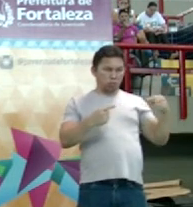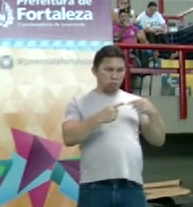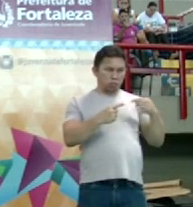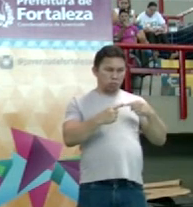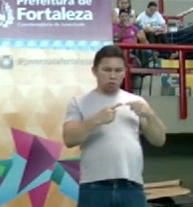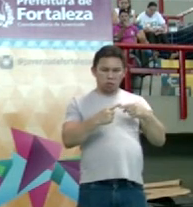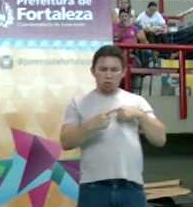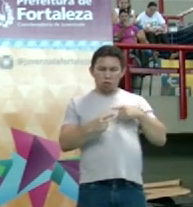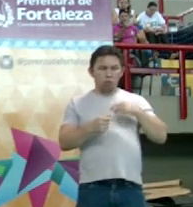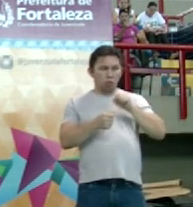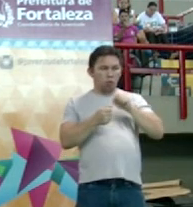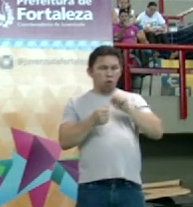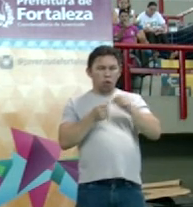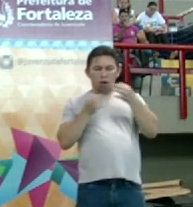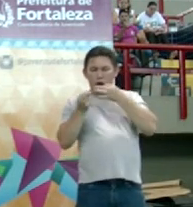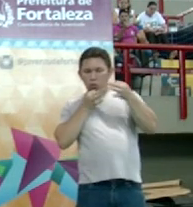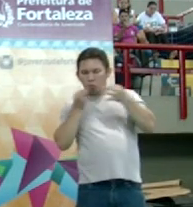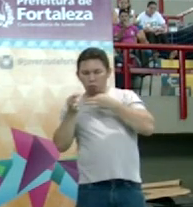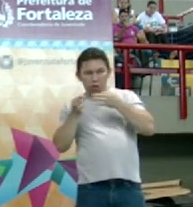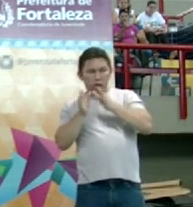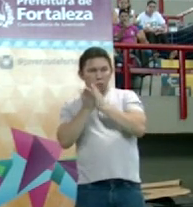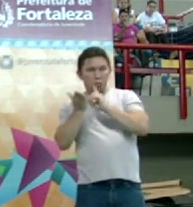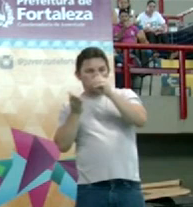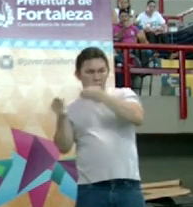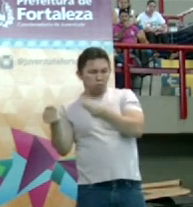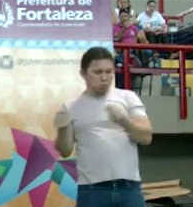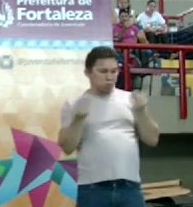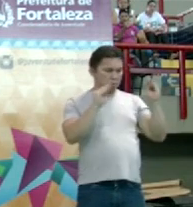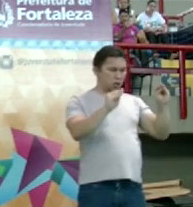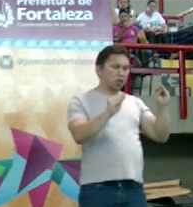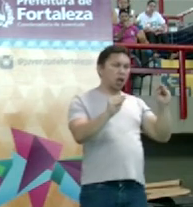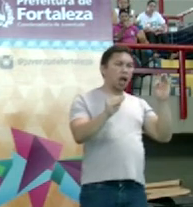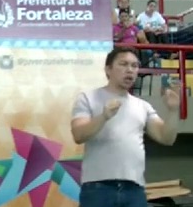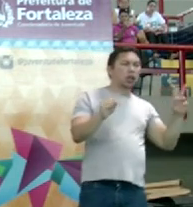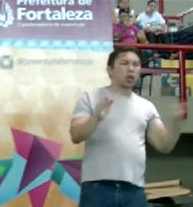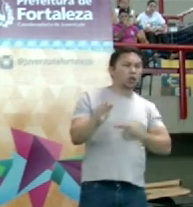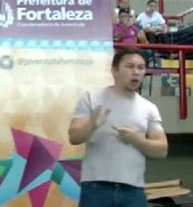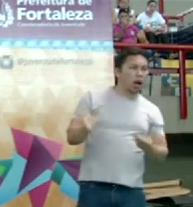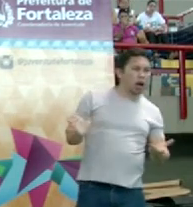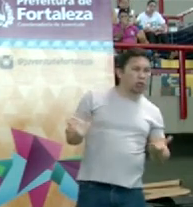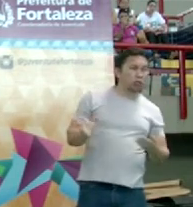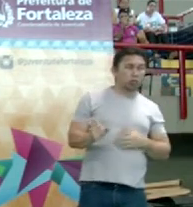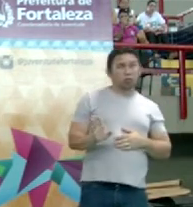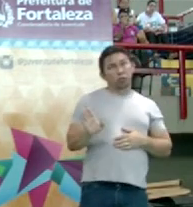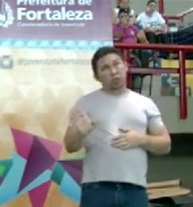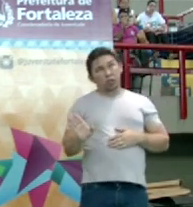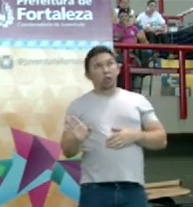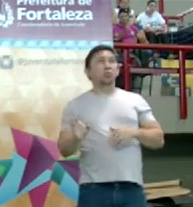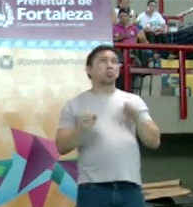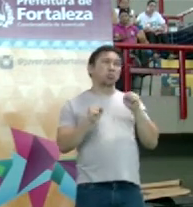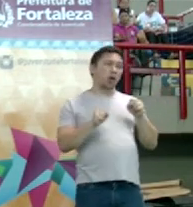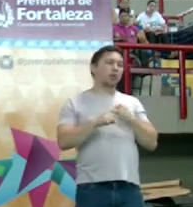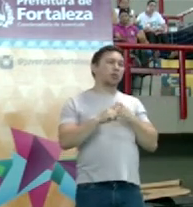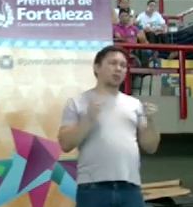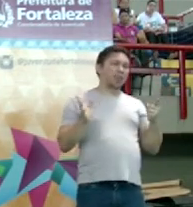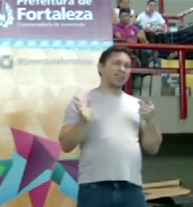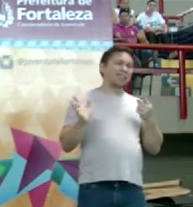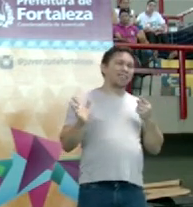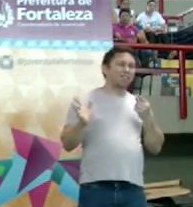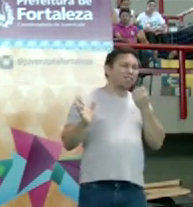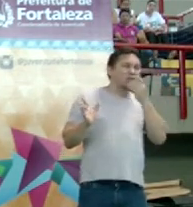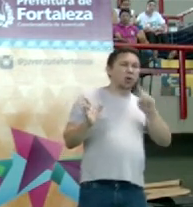é errado? Não, mas deve ser evitado. Por quê? Vamos conversar de novo. Porque a tese é